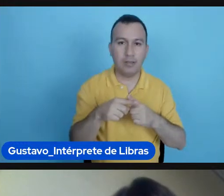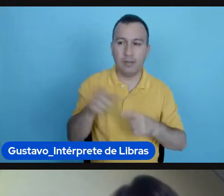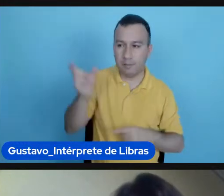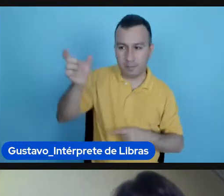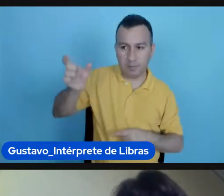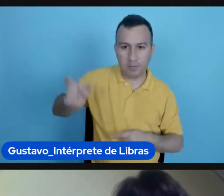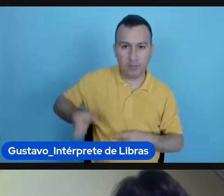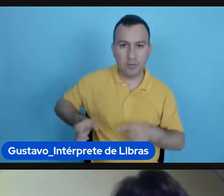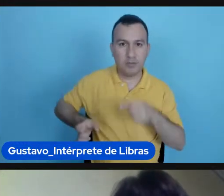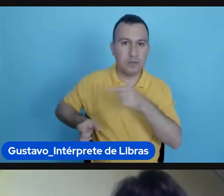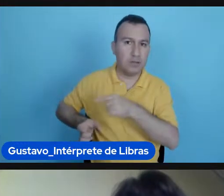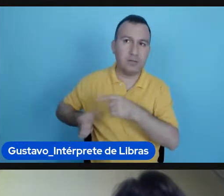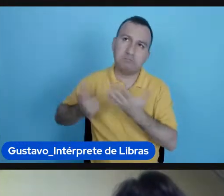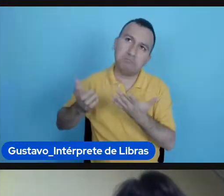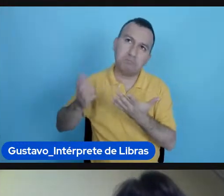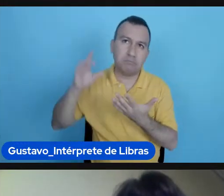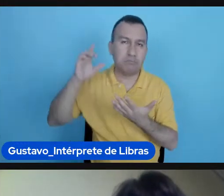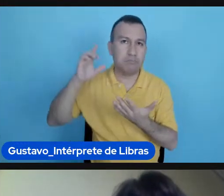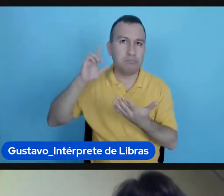de deficiente, né? Então,